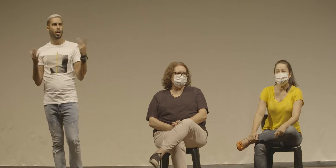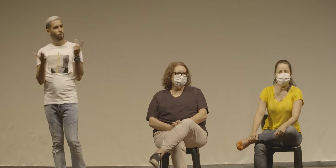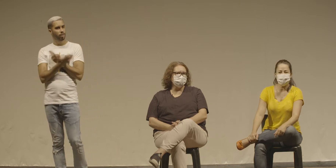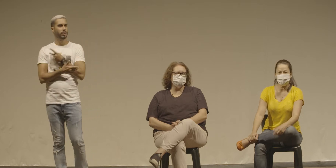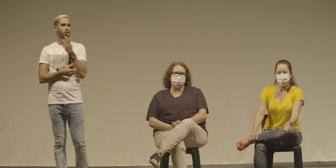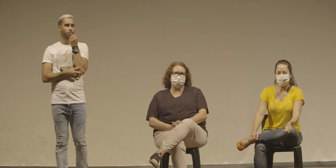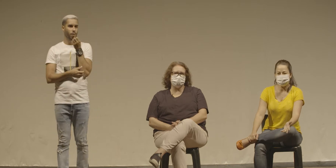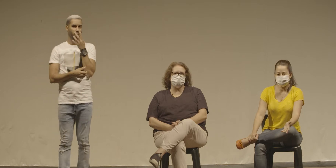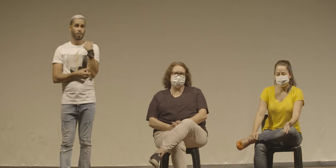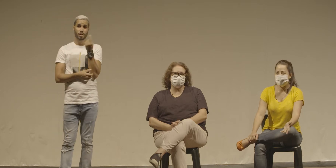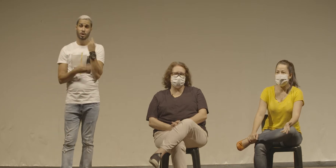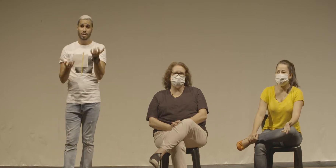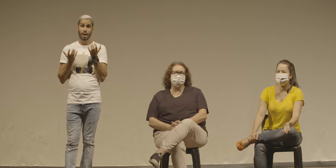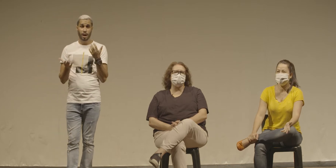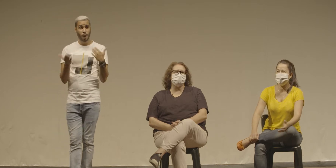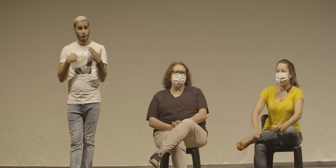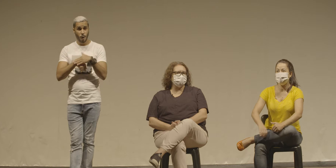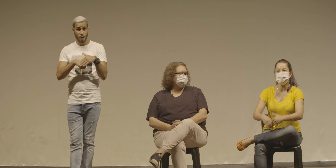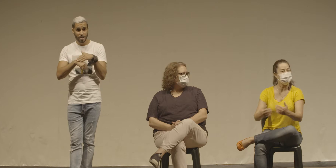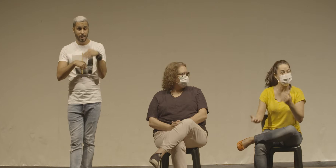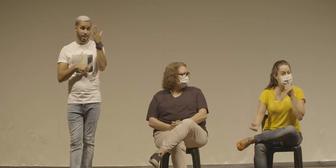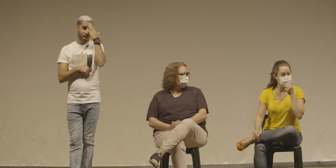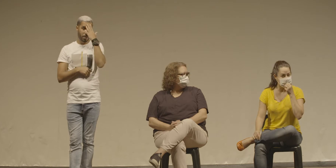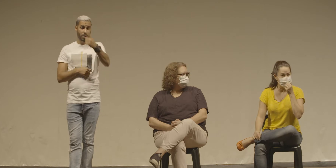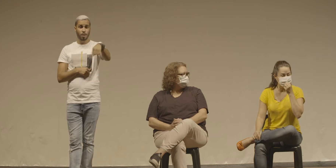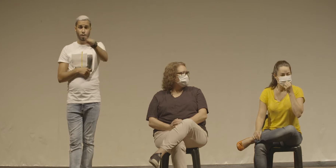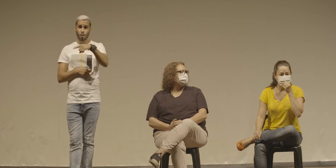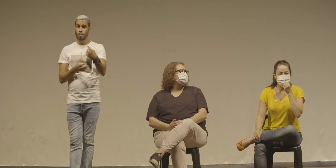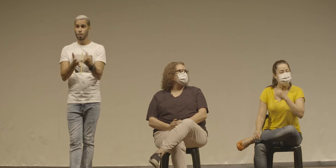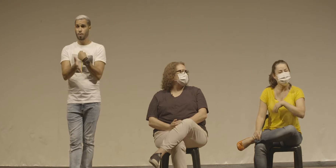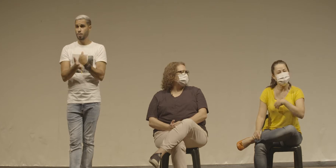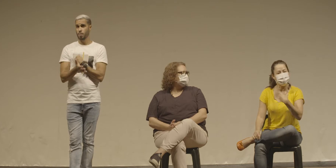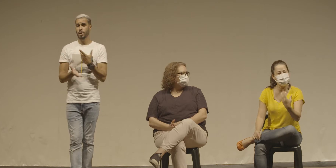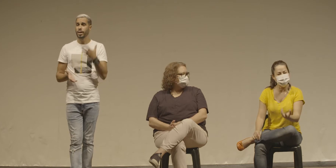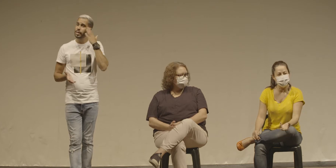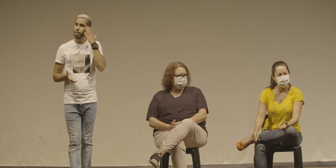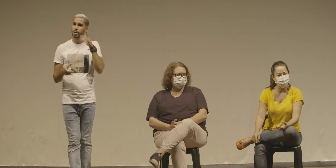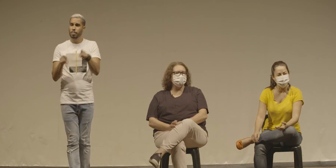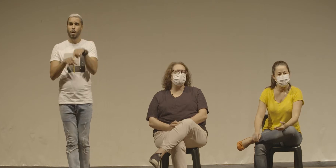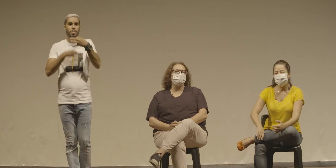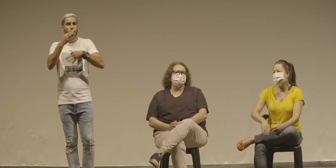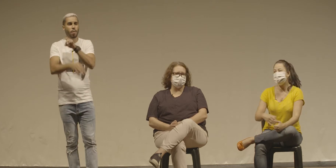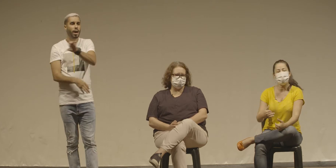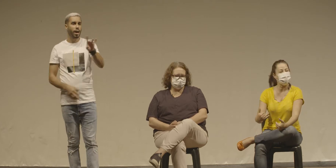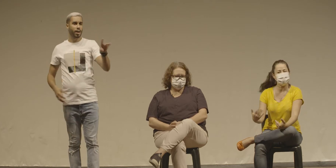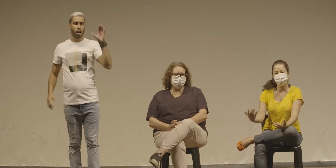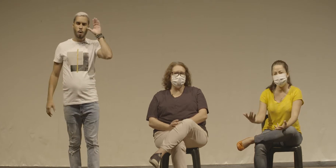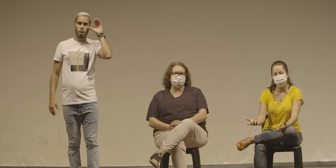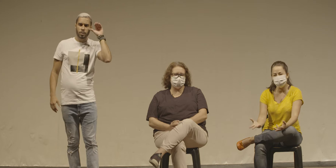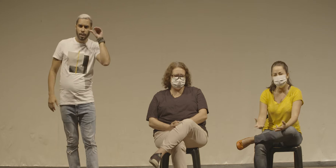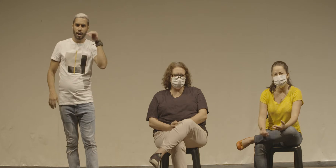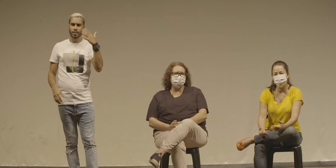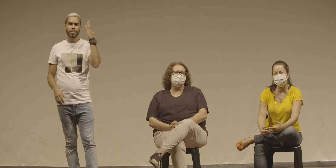E a gente queria bater um papo com vocês para saber o que vocês acharam, se vocês têm curiosidades, saber alguma coisa